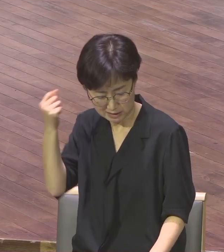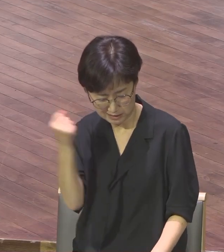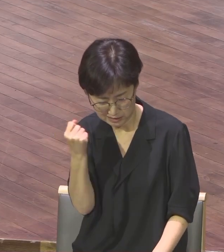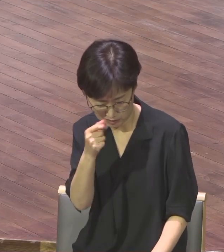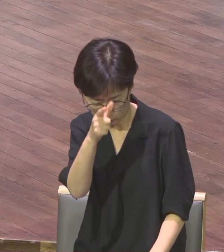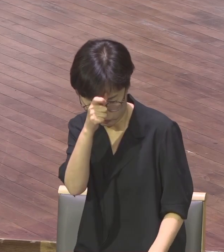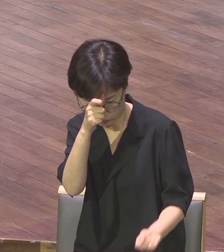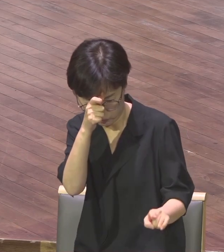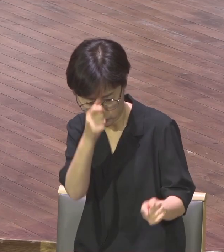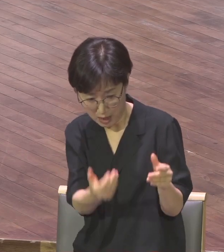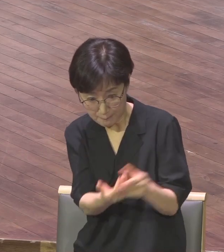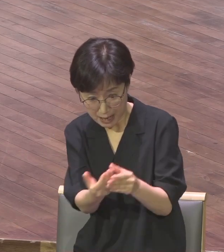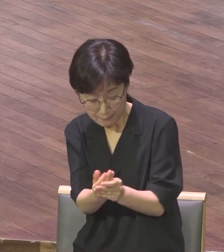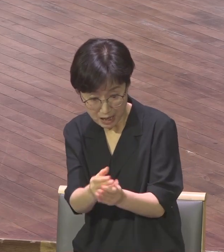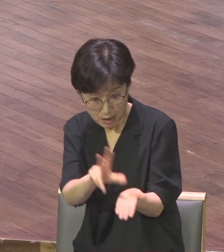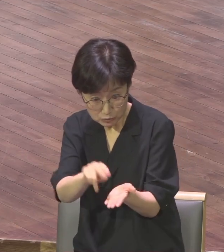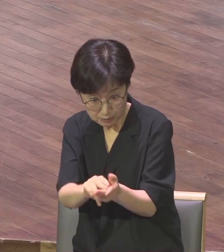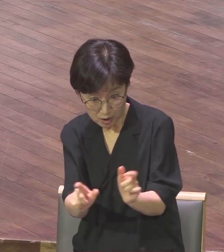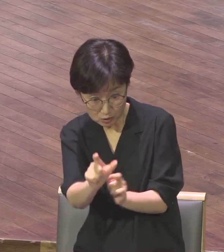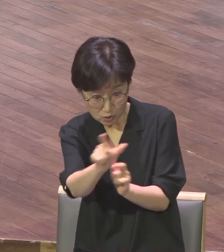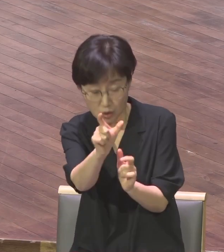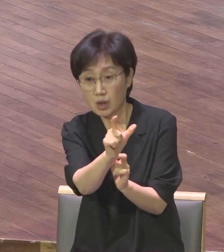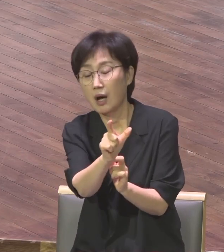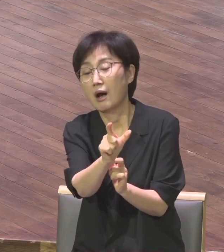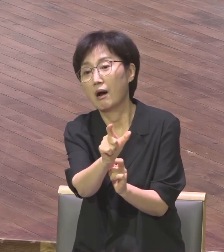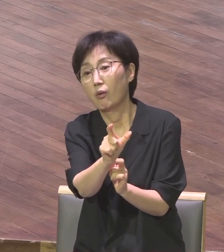돼요. 어렵게 꼬여 인생이.